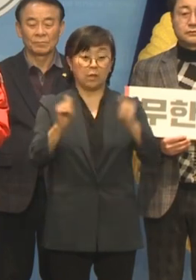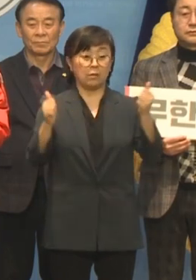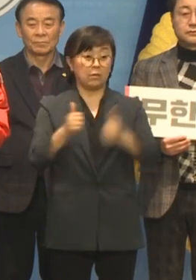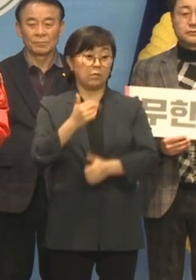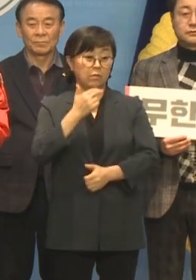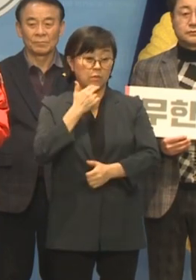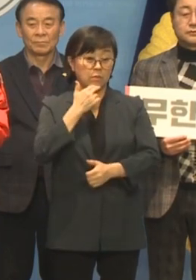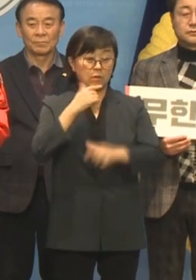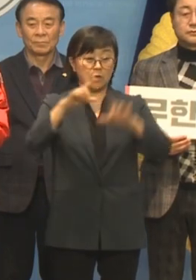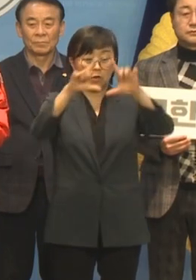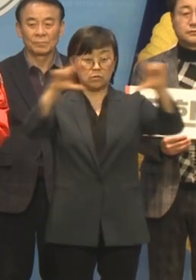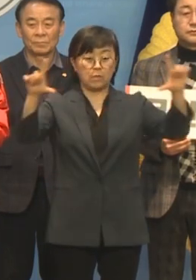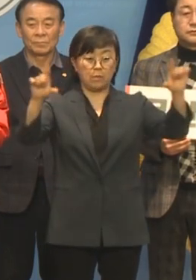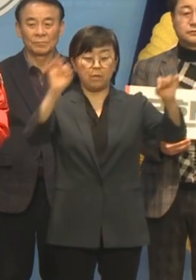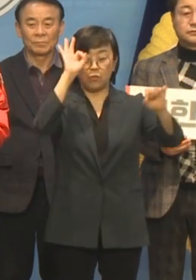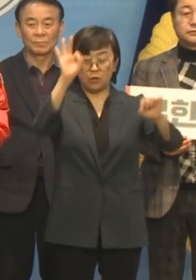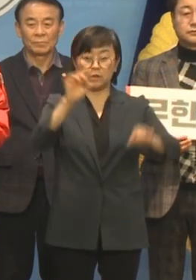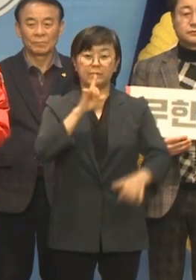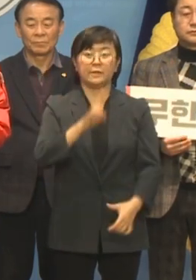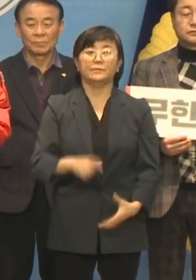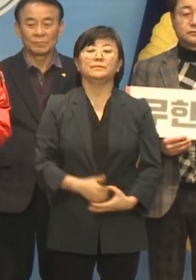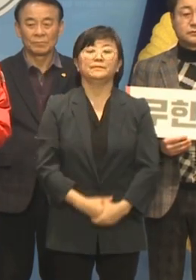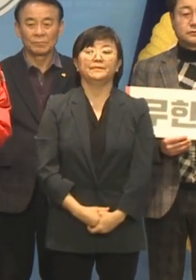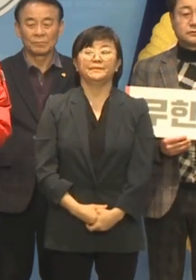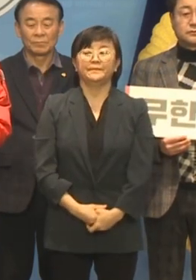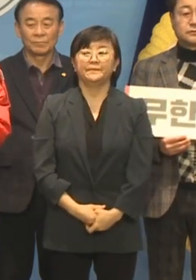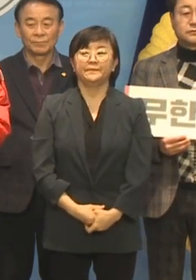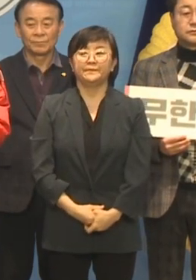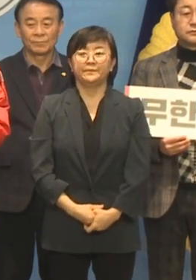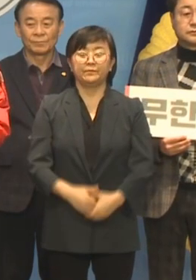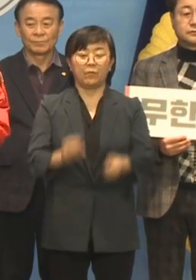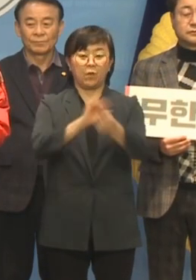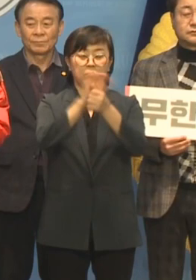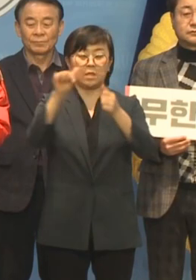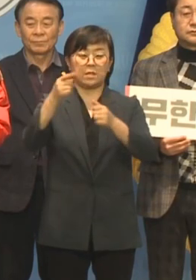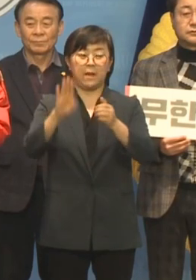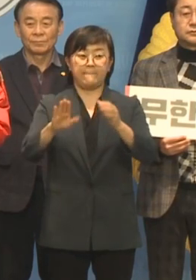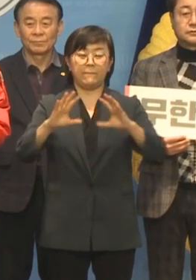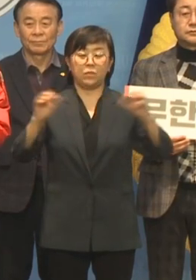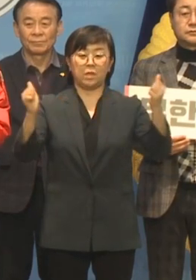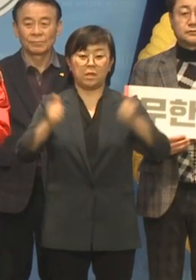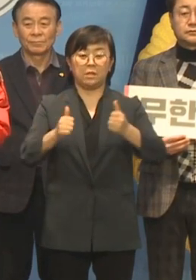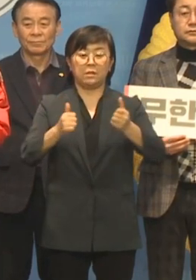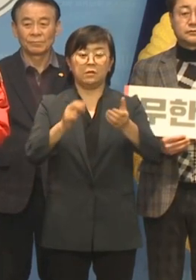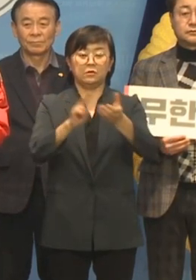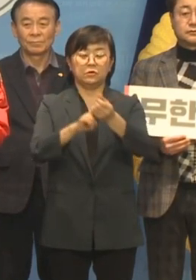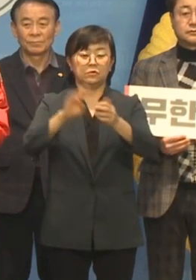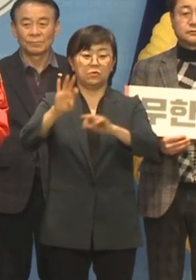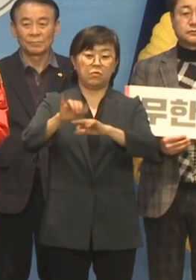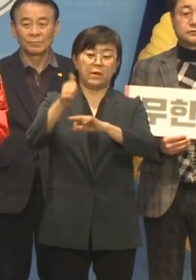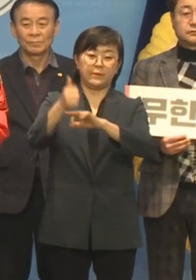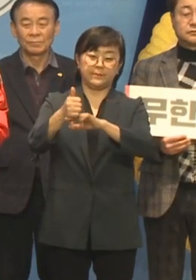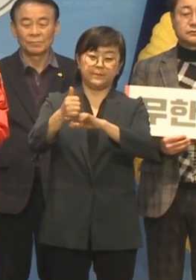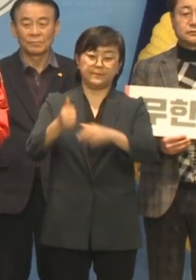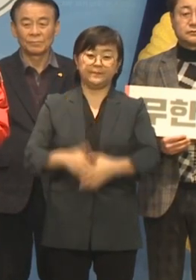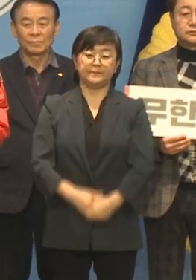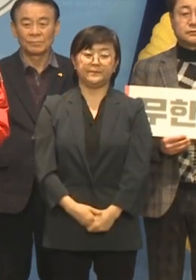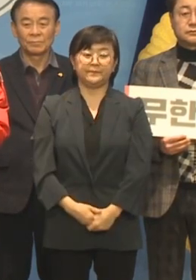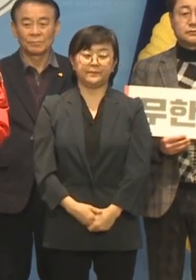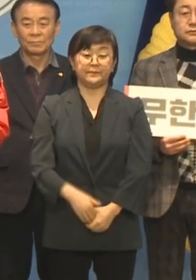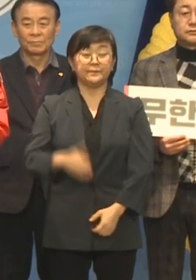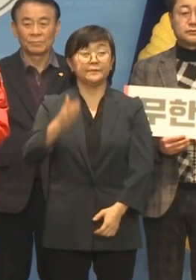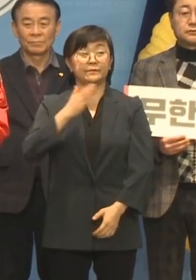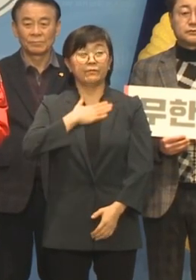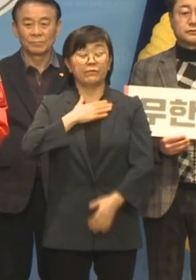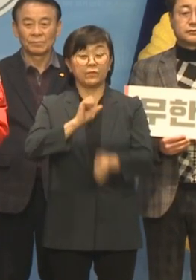보이고 현수막만 보인다. 이런 말들입니다. 동작갑의 국회의원은 은둔왕이기도 합니다.